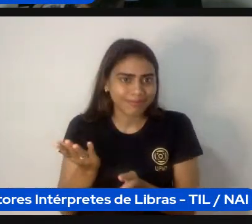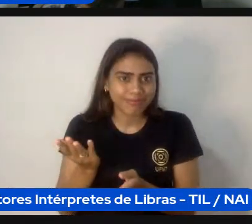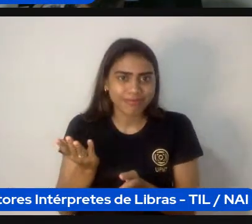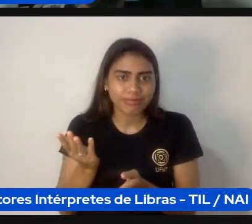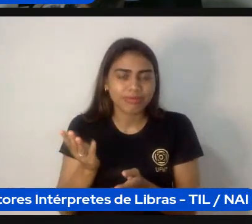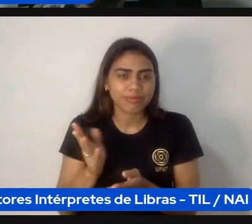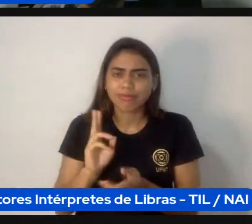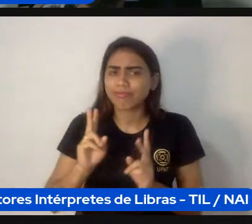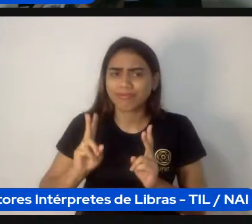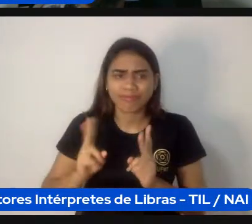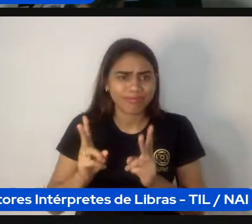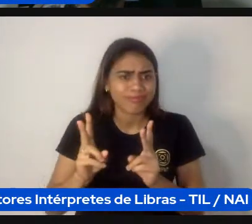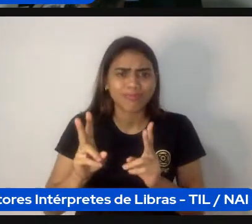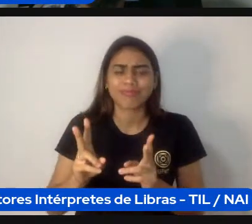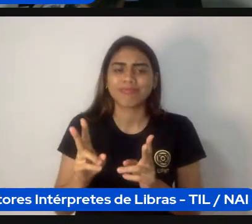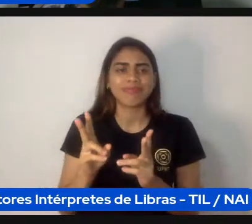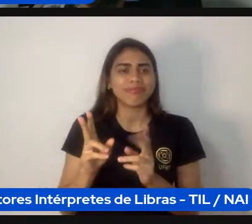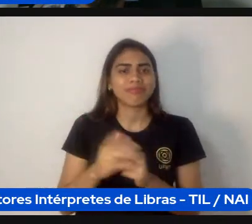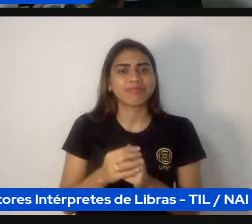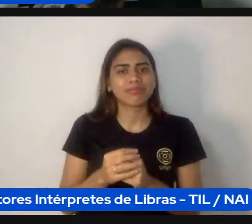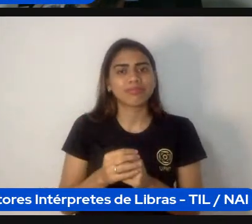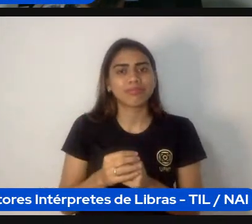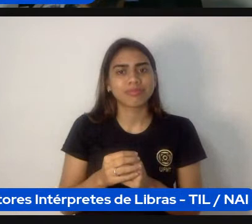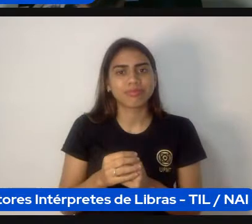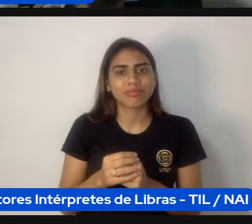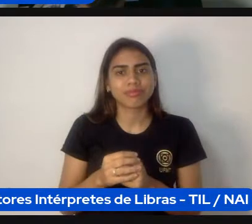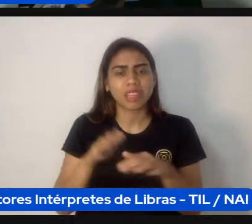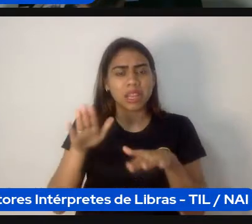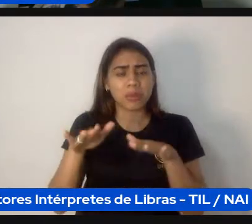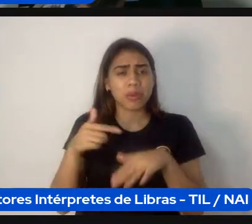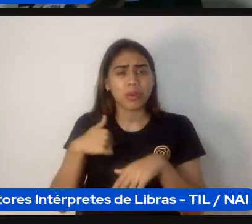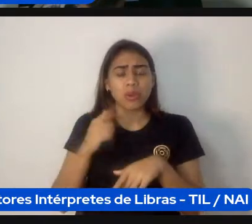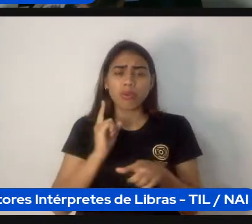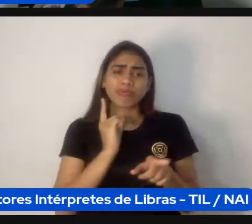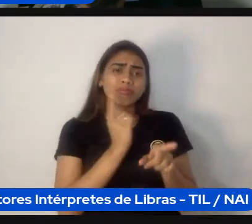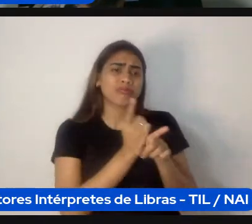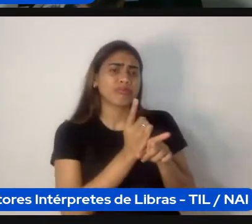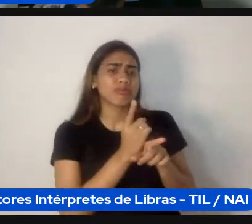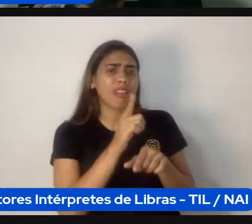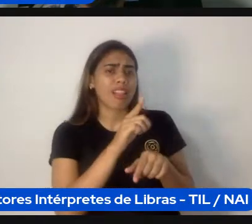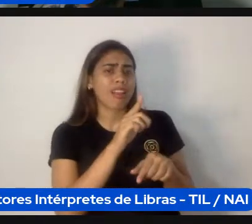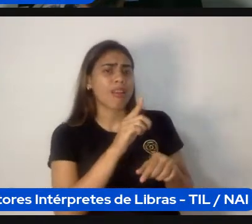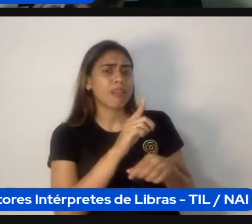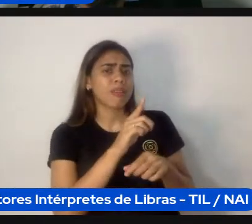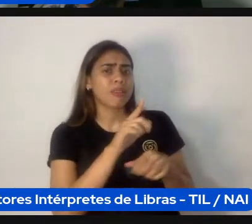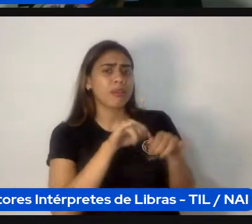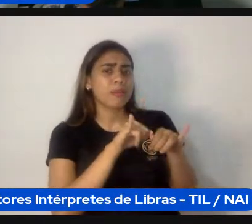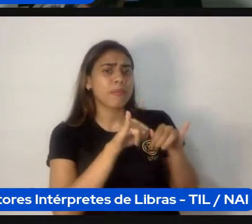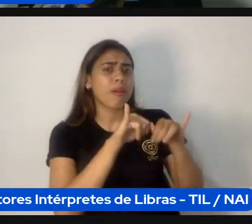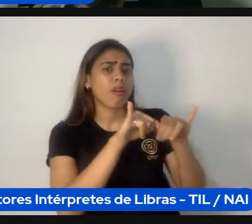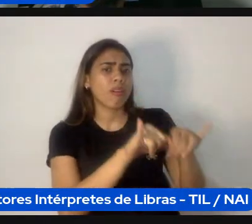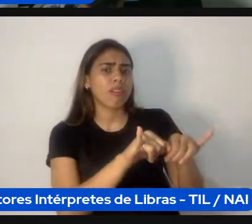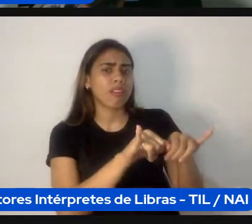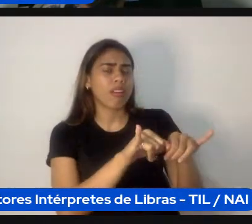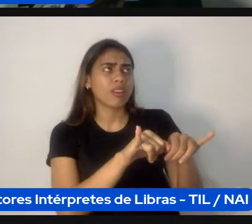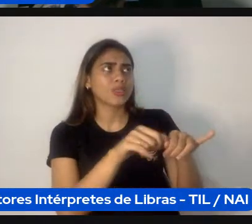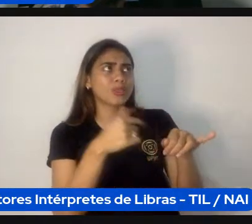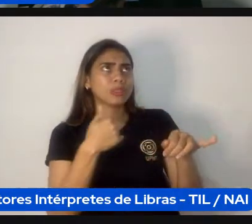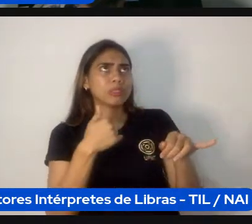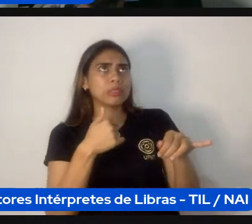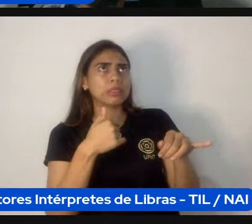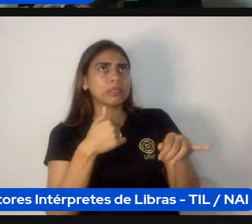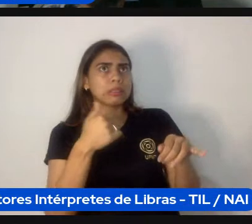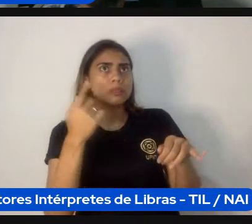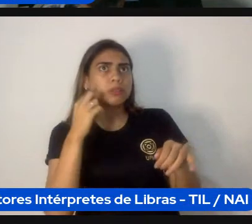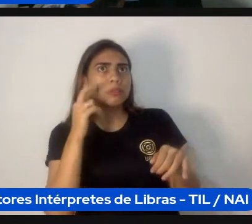e eu precisava fazer uma pergunta. E eu poderia fazer a pergunta e eu fiquei com medo, olha só. Nossa, o que ele vai pensar, né? Se eu